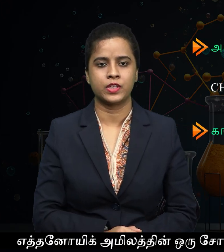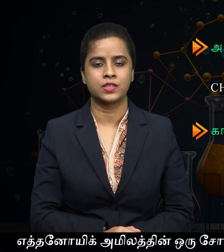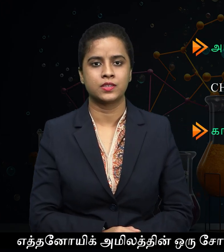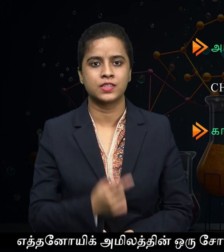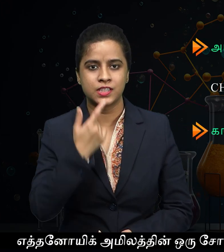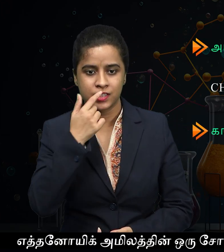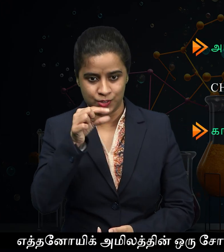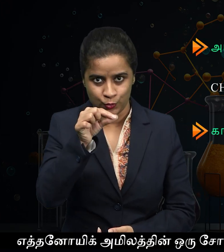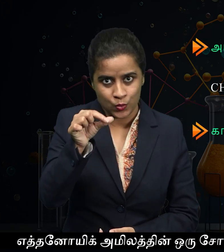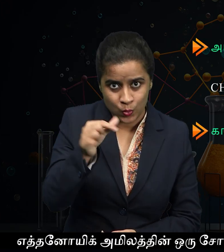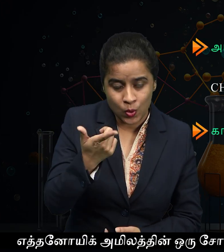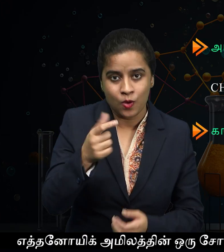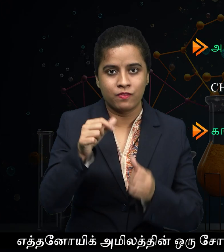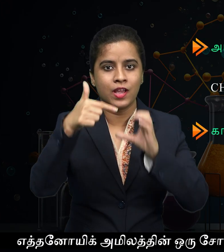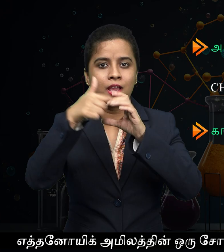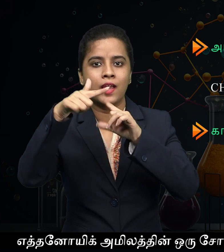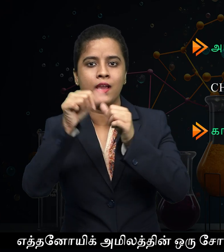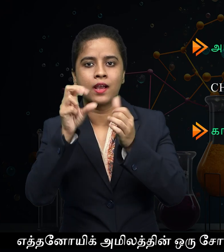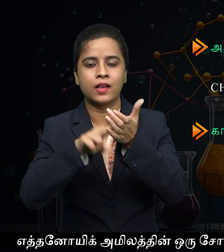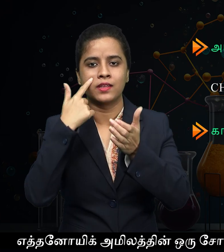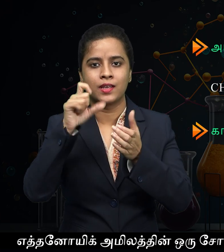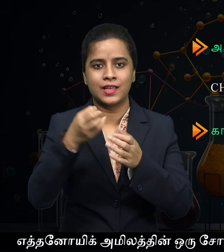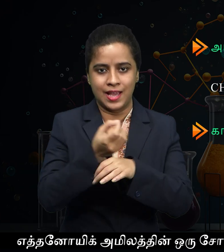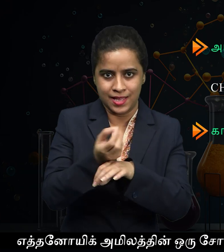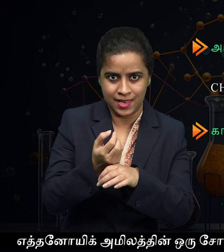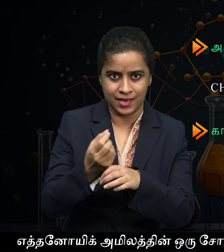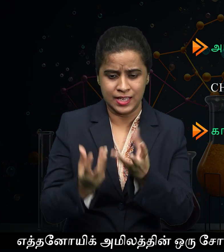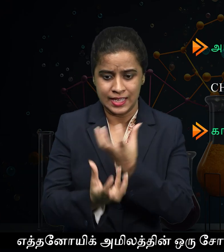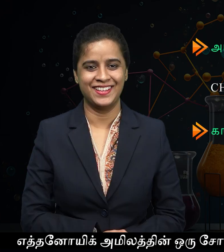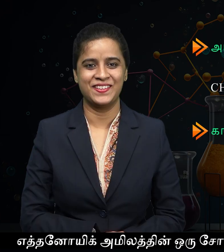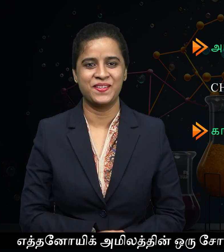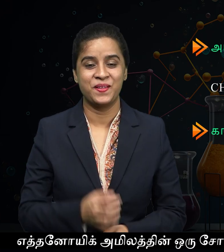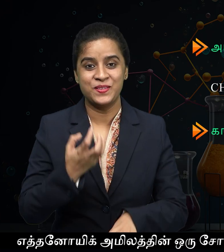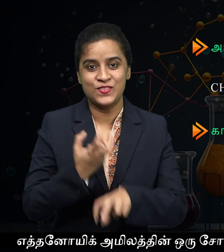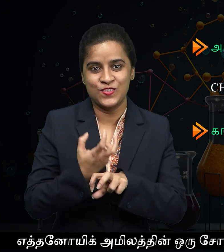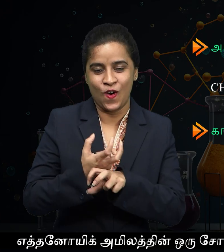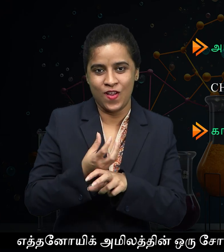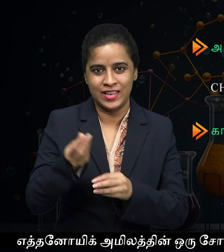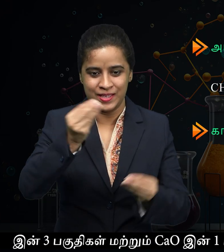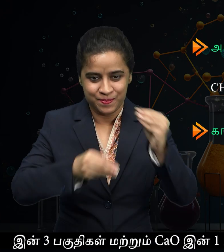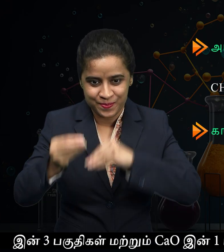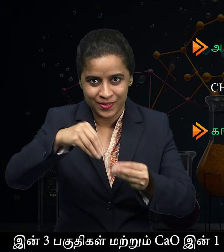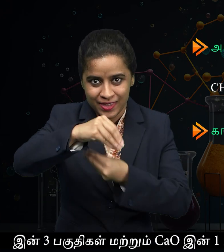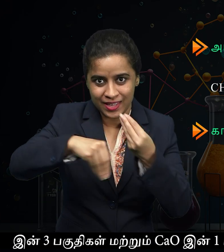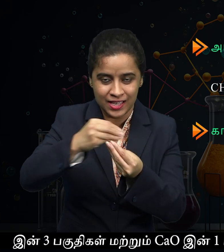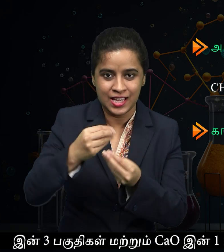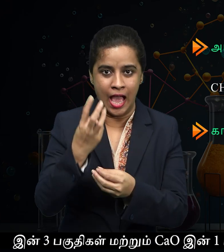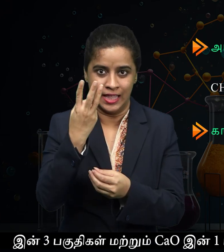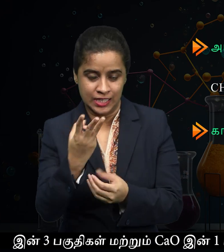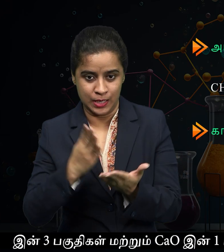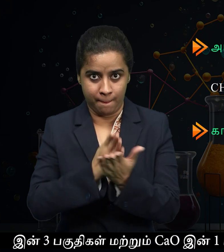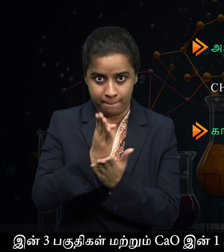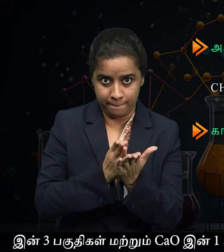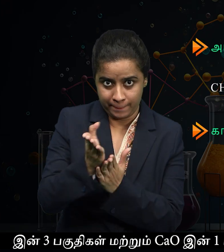எத்தனோயிக் அமிலத்தின் ஒரு சோடியம் உப்பை சோடா சுண்ணாம்புடன், அதாவது NaOH-இன் 3 பகுதிகள்